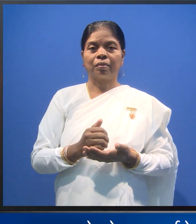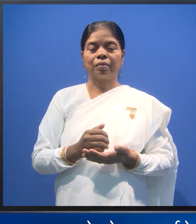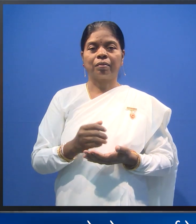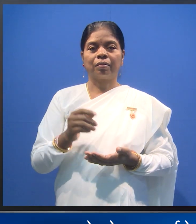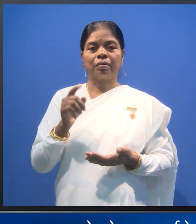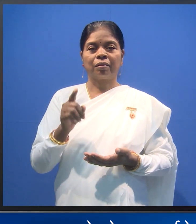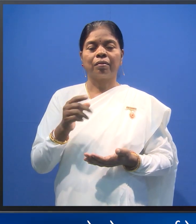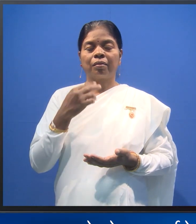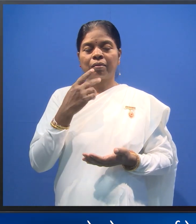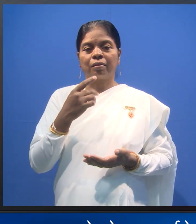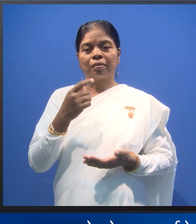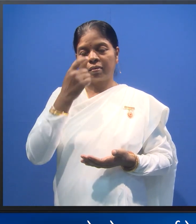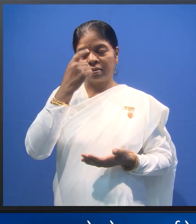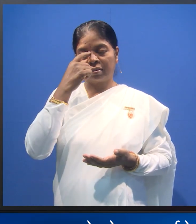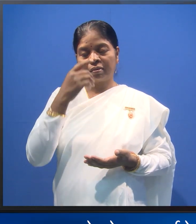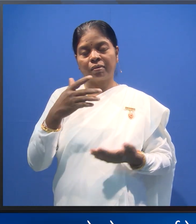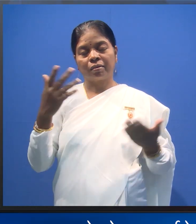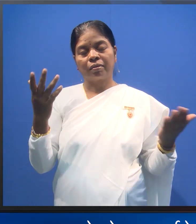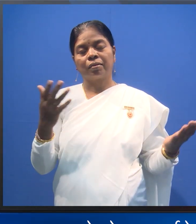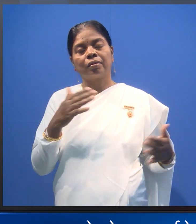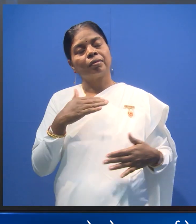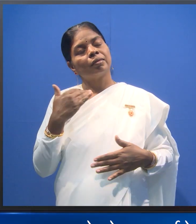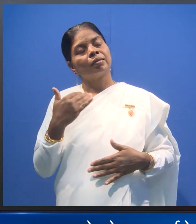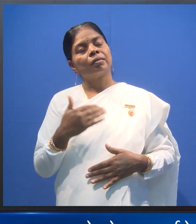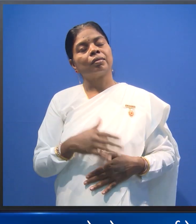बोलून आईने कायमचे डोळे मिटले.